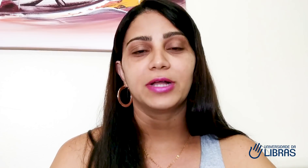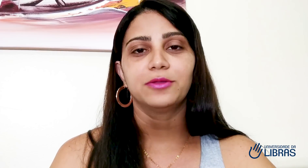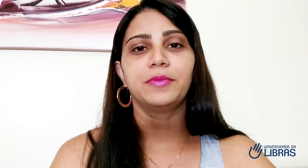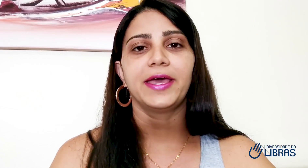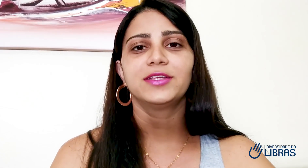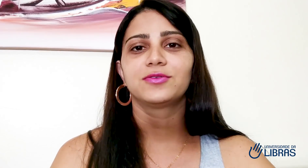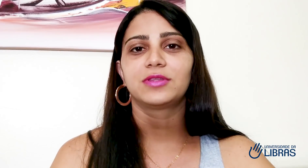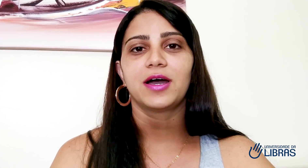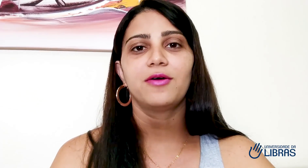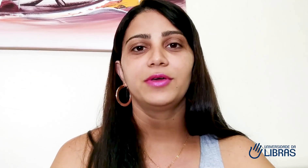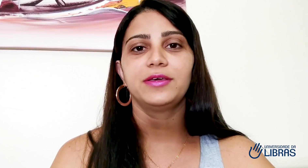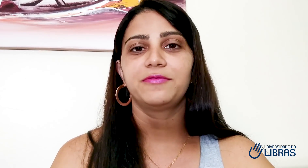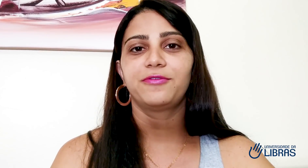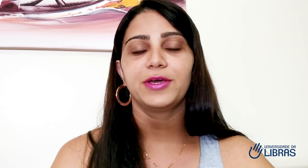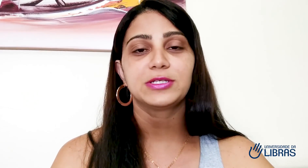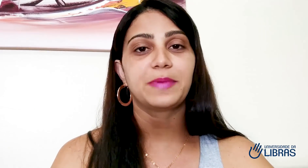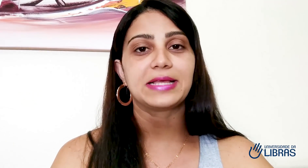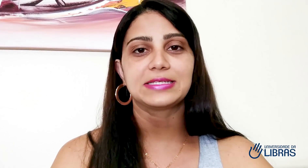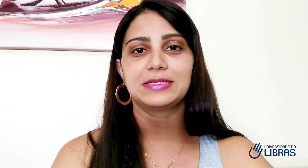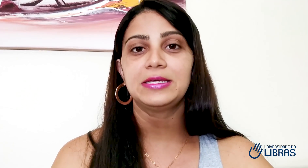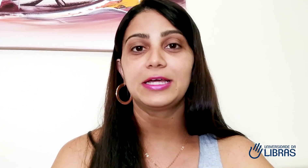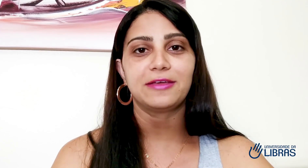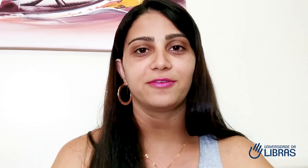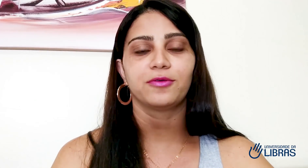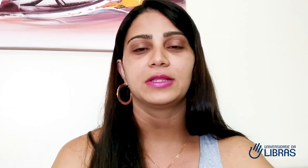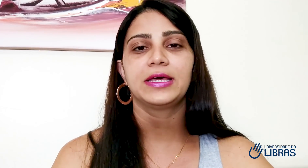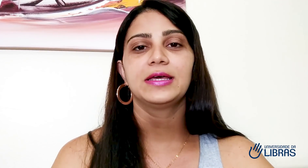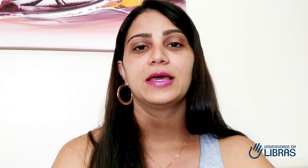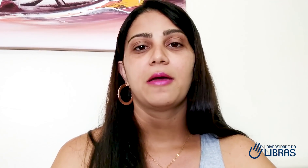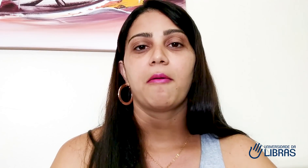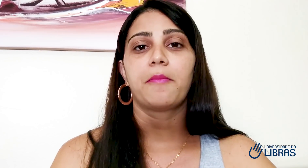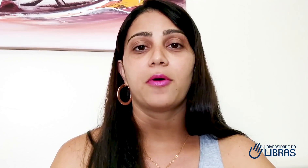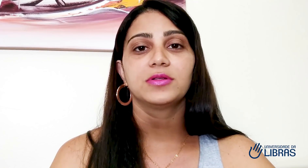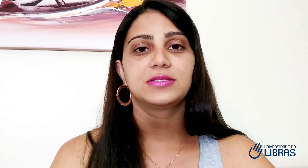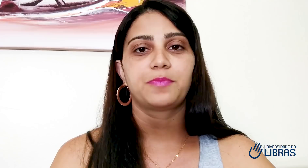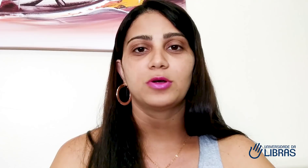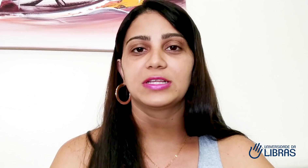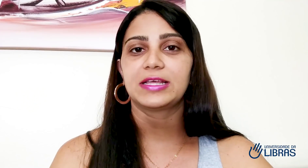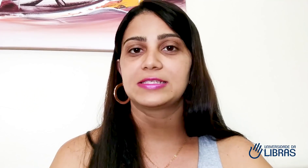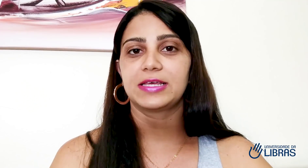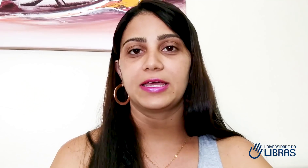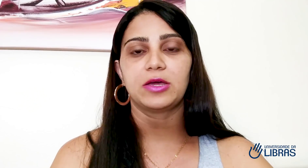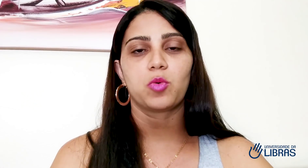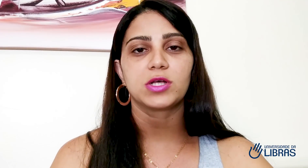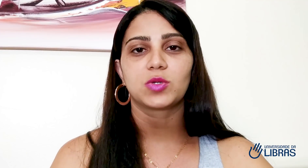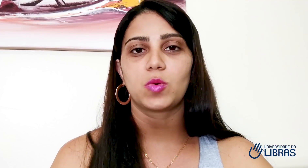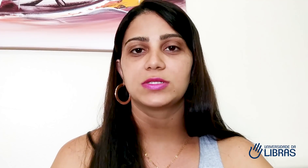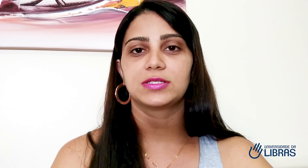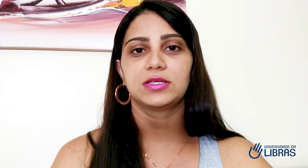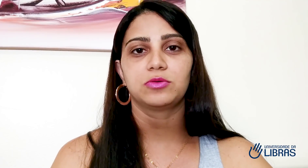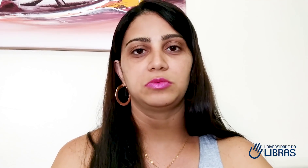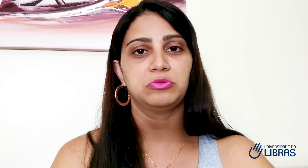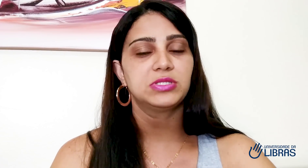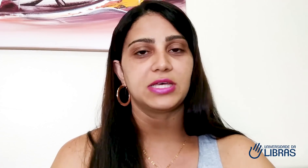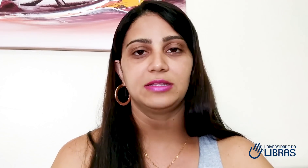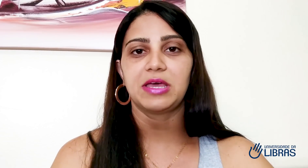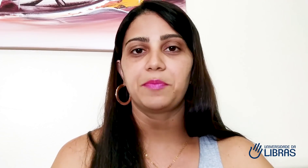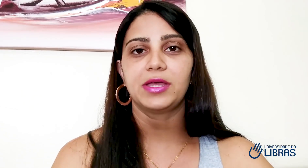lá no médico e tal, e foi uma experiência, assim, incrível, né? Posso até ser que algumas coisas eu, não sei, de repente